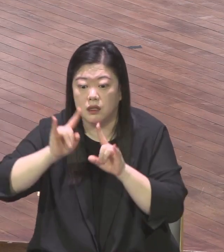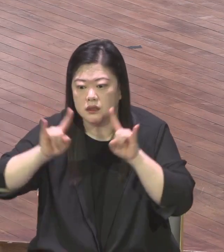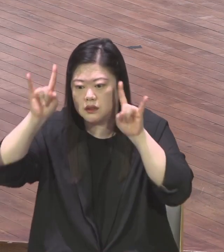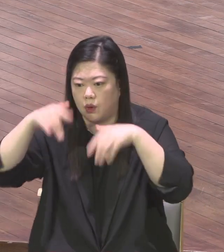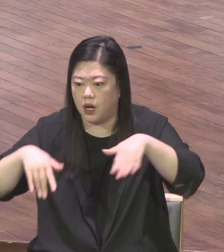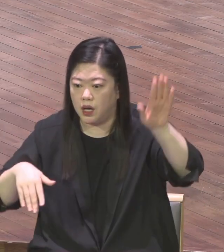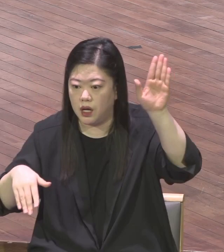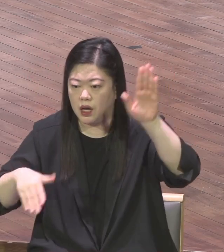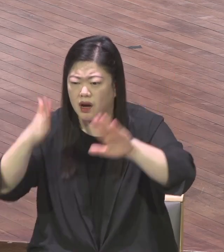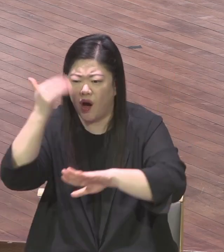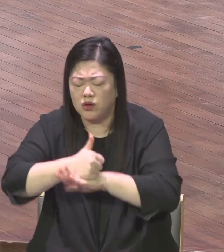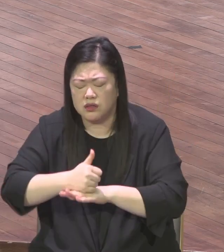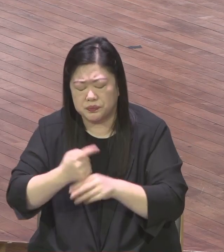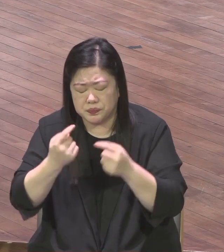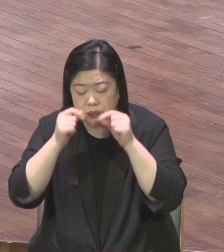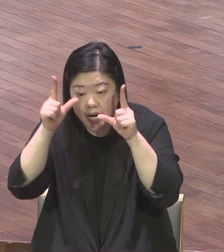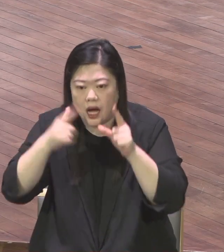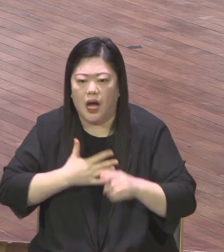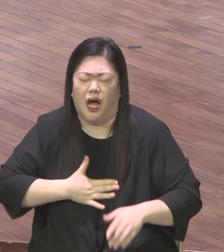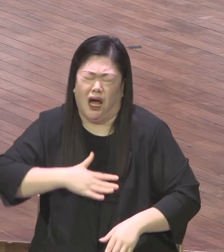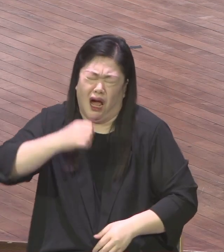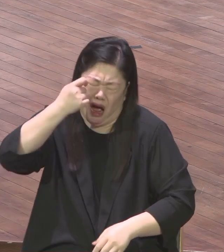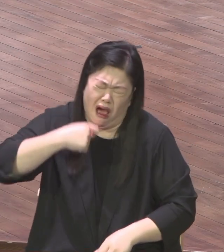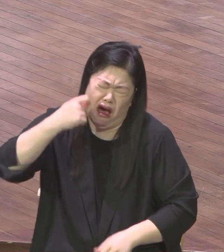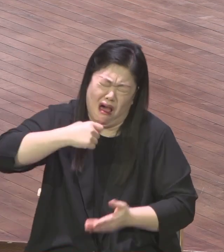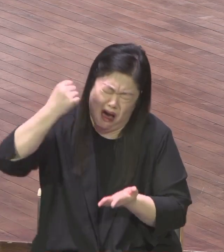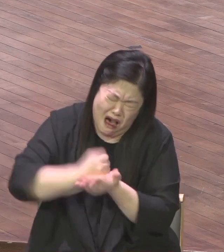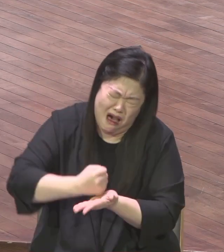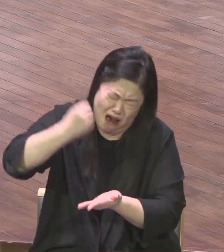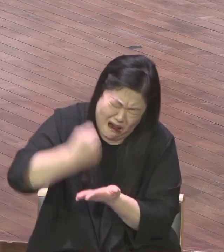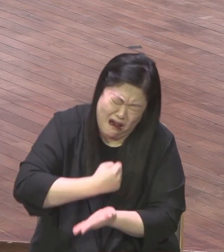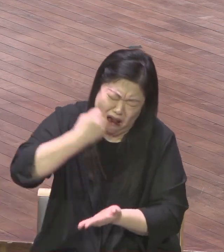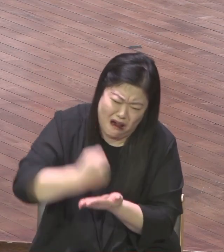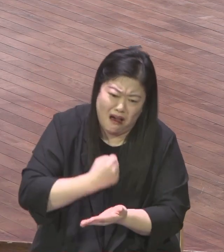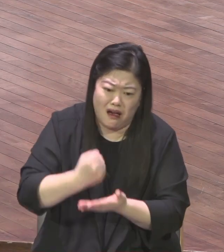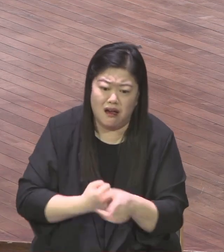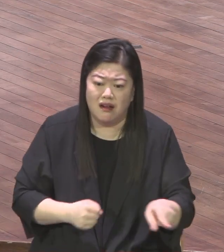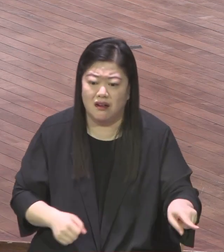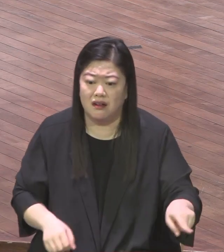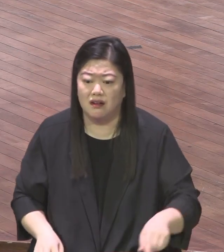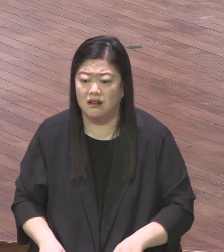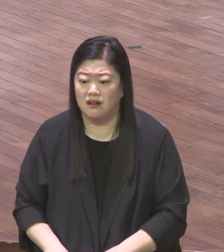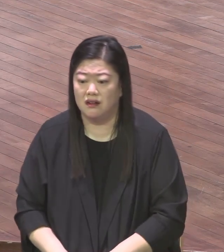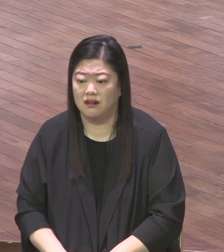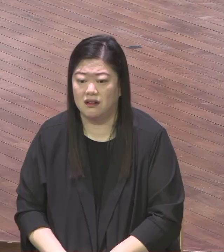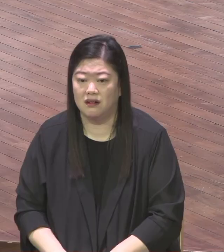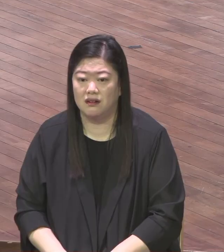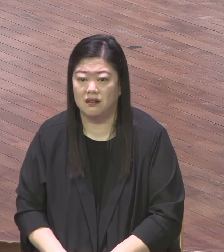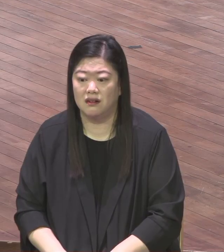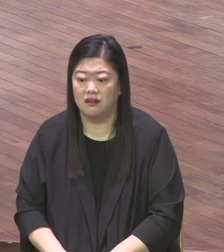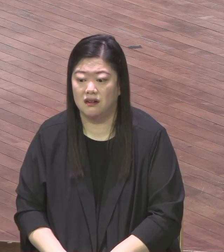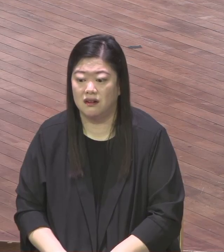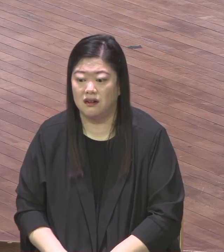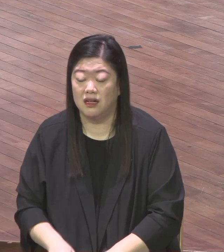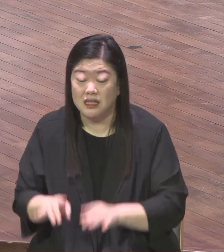영원한 고통 있는 그곳으로, 벌레 한 마리 죽지 않고 영원히 불타는 그곳으로,